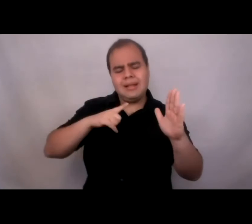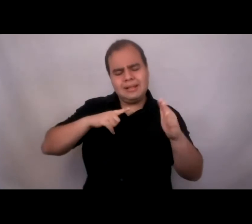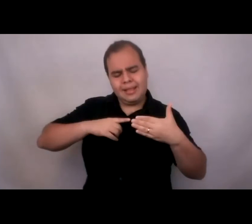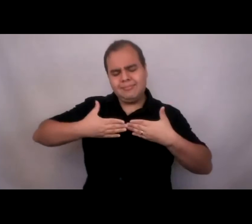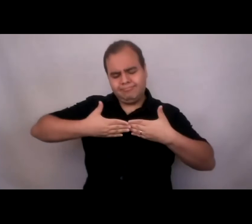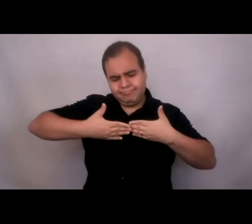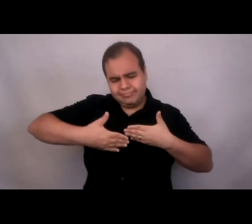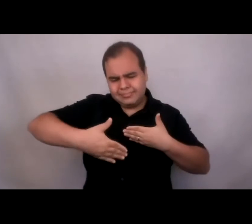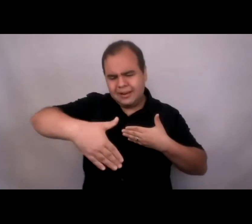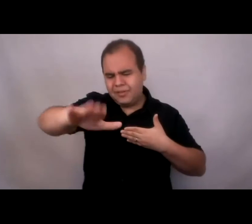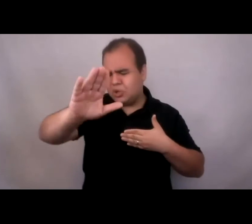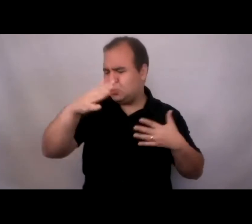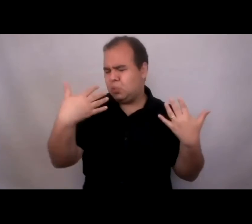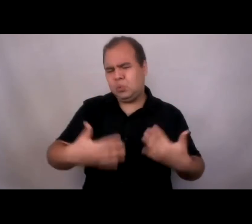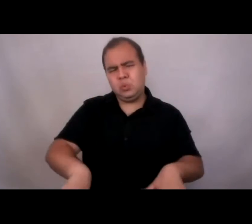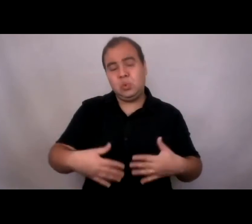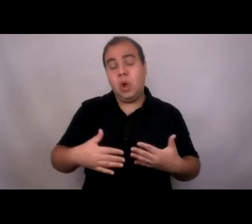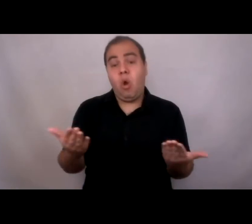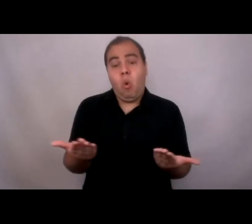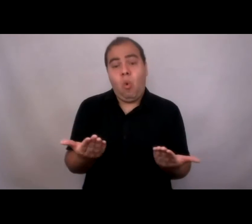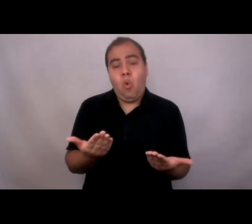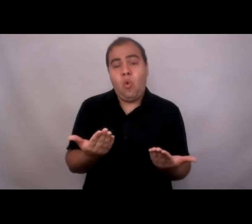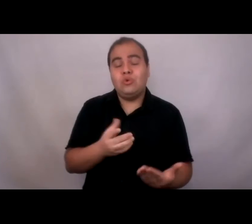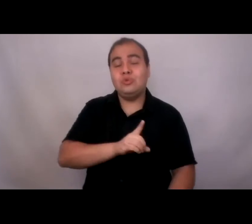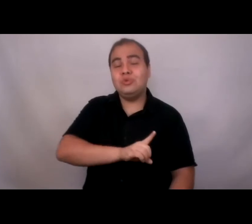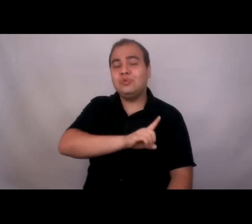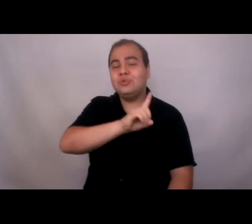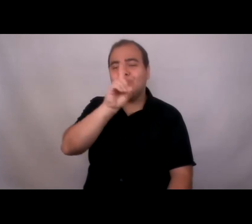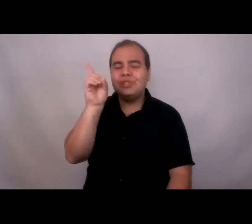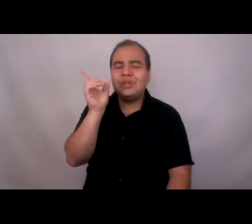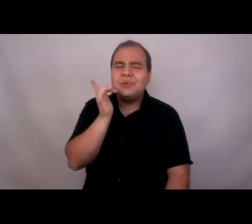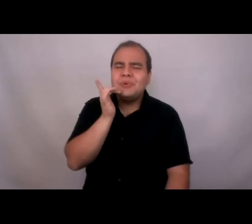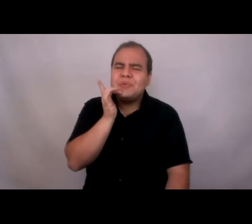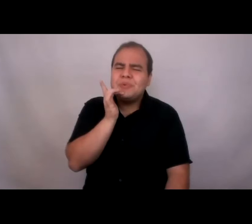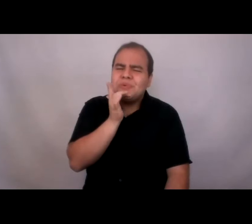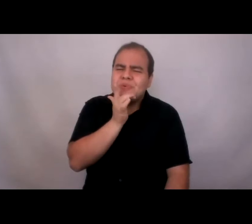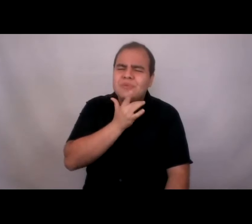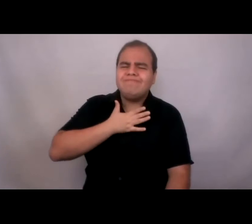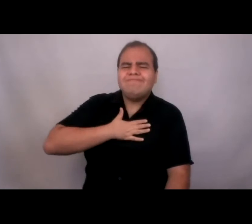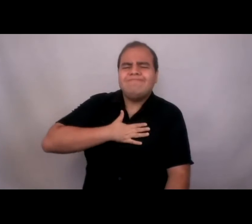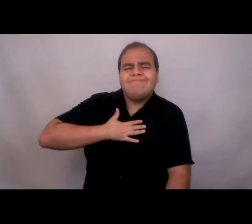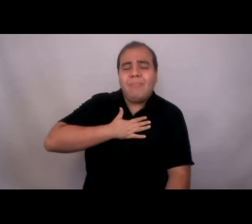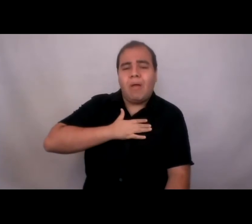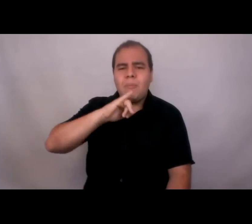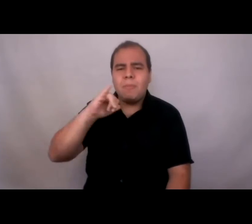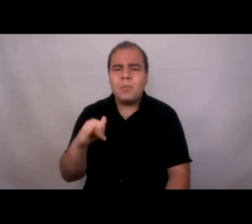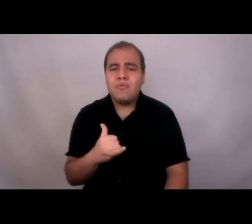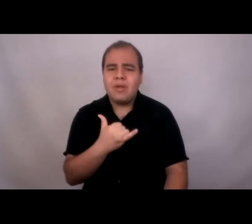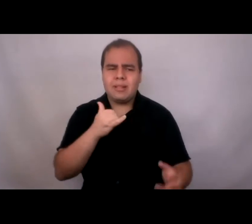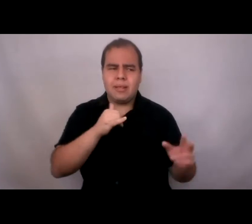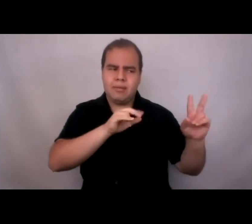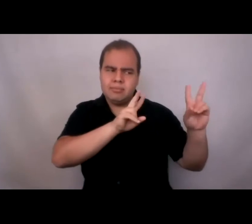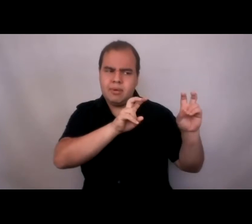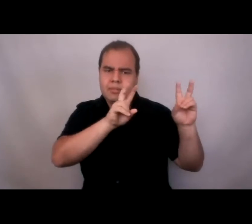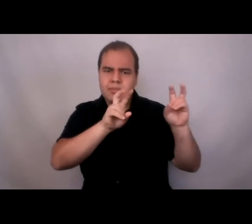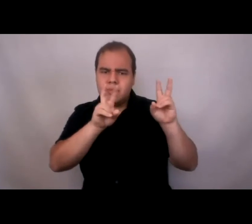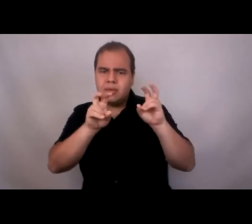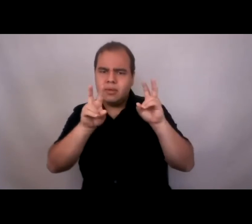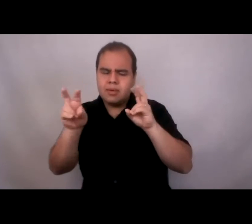pela frente. A gente tem um dia hoje gostoso para a gente falar de coisas um pouco mais aplicadas,